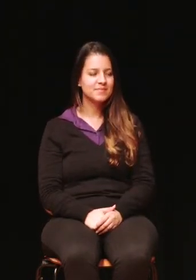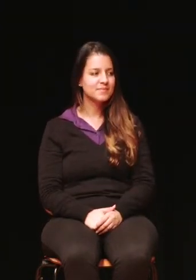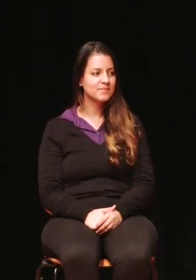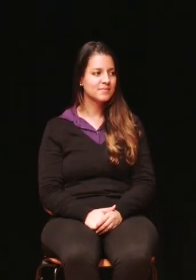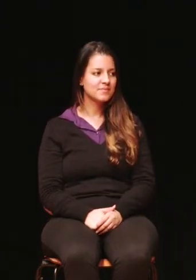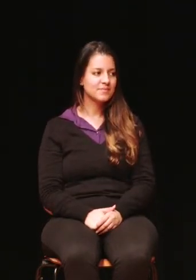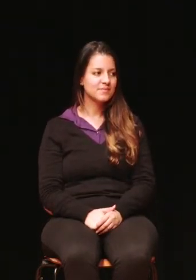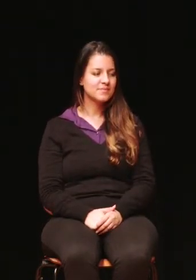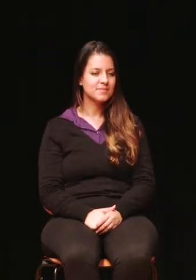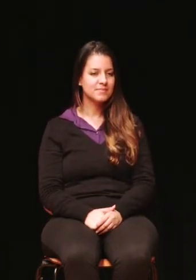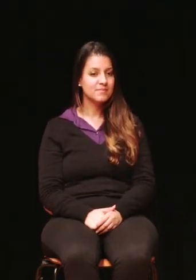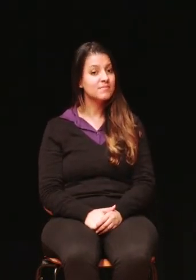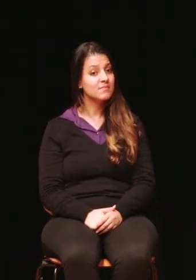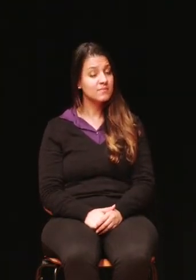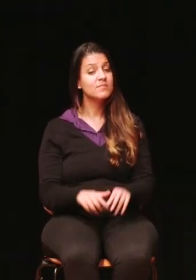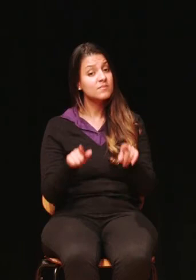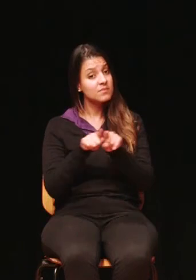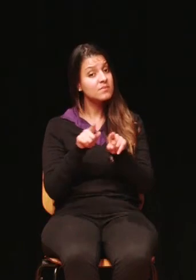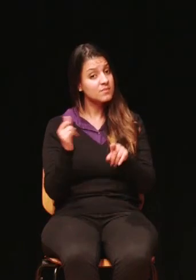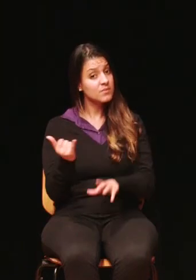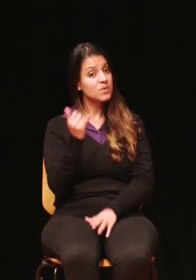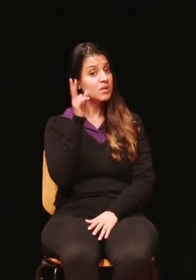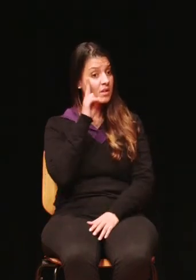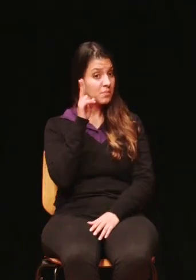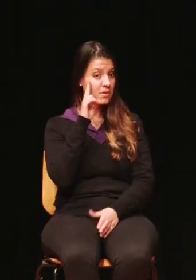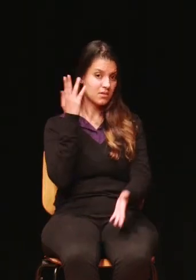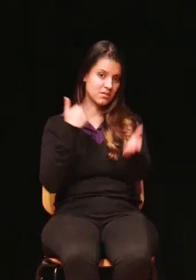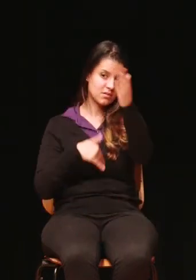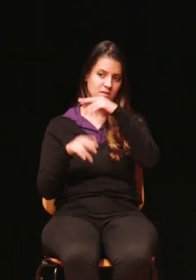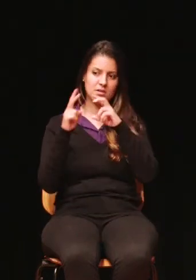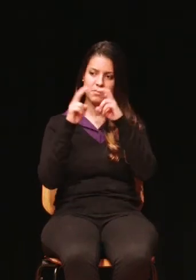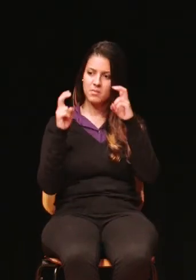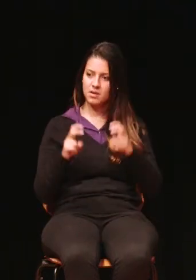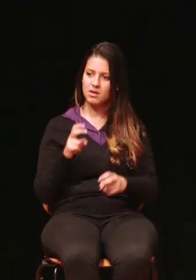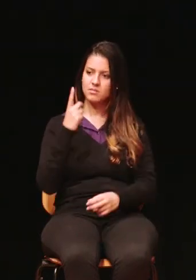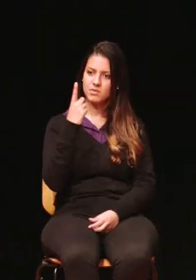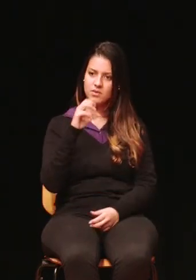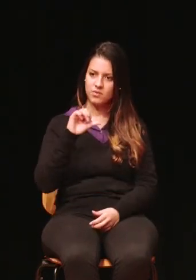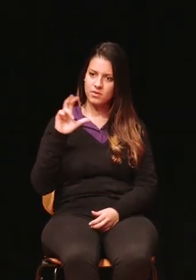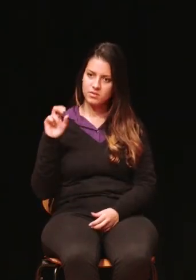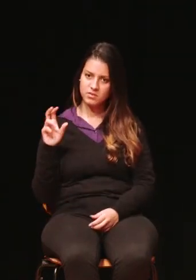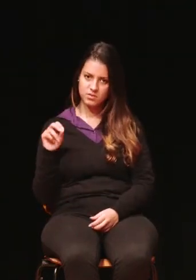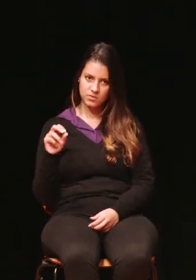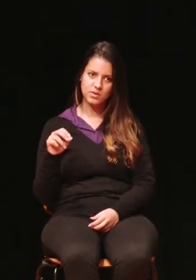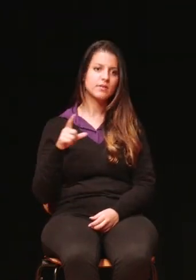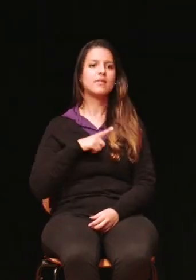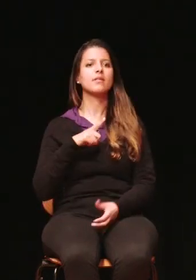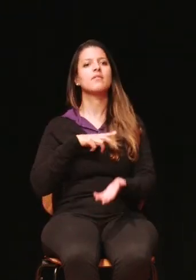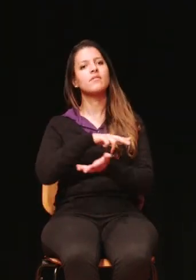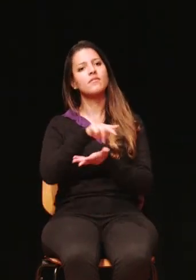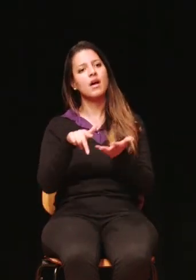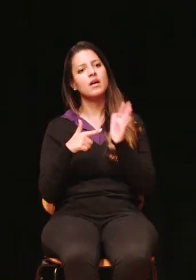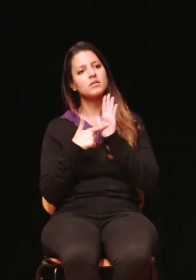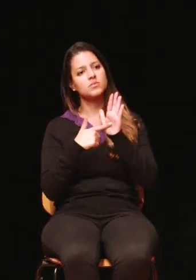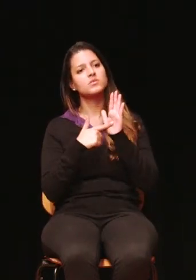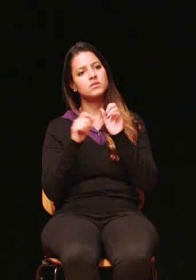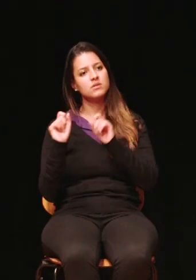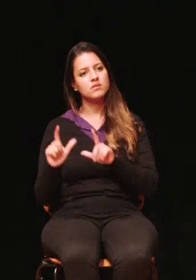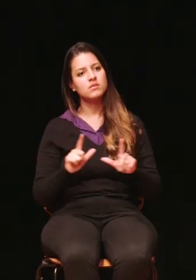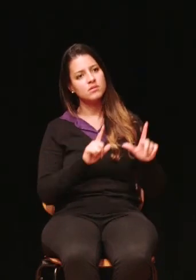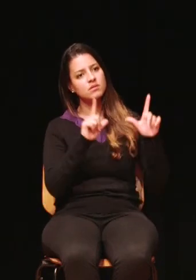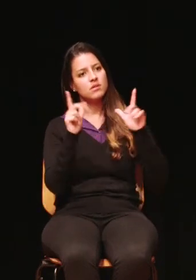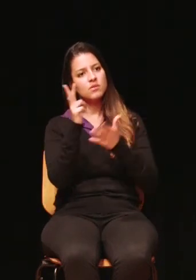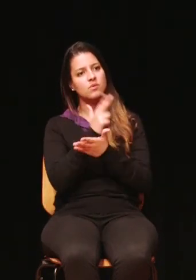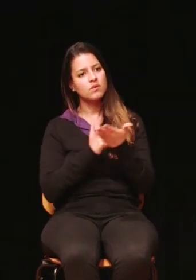lembrar que o MASP, nos anos 50, organizou uma série de exposições com desenhos de crianças, alguns deles que eram